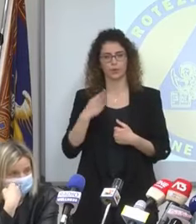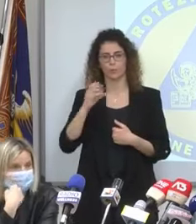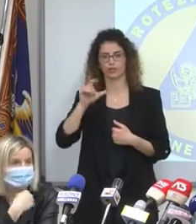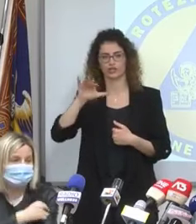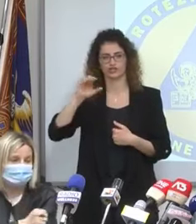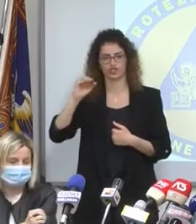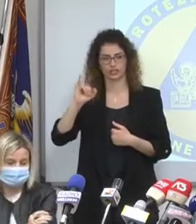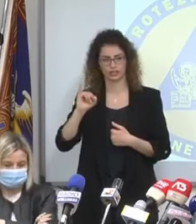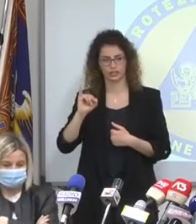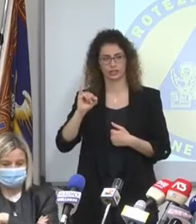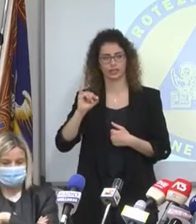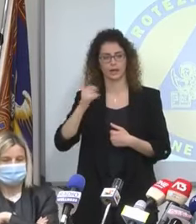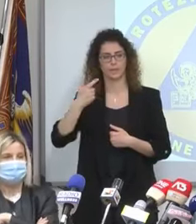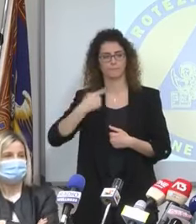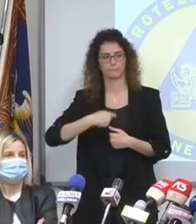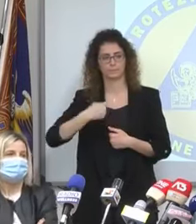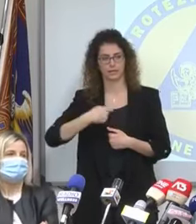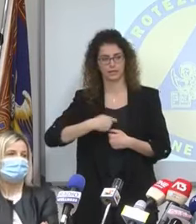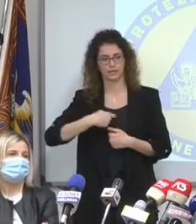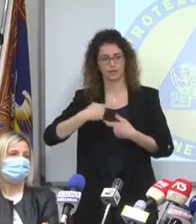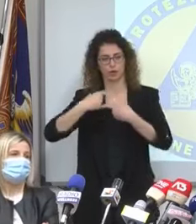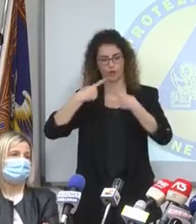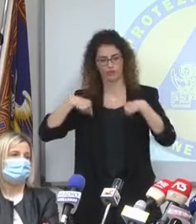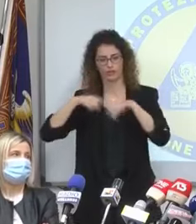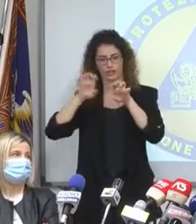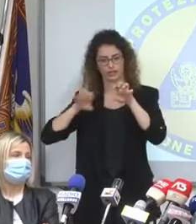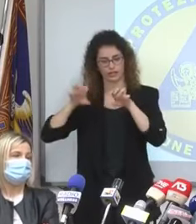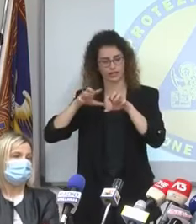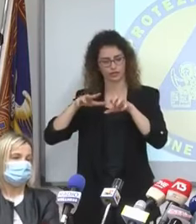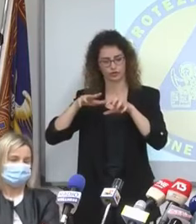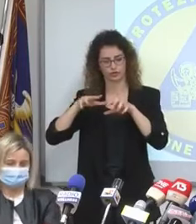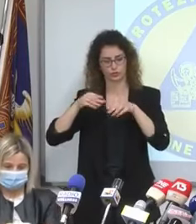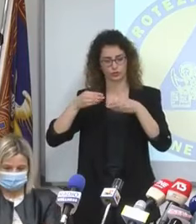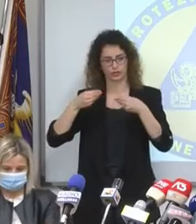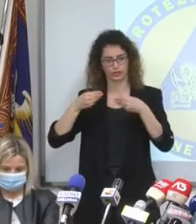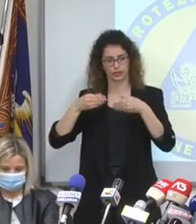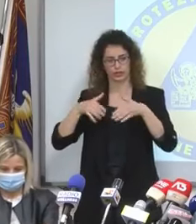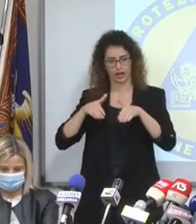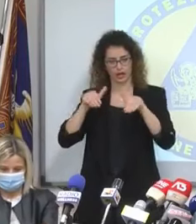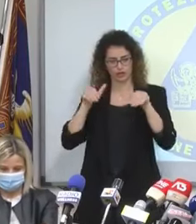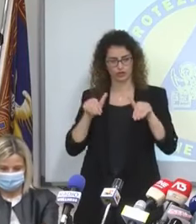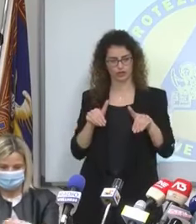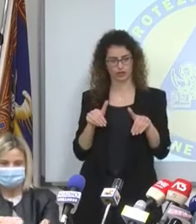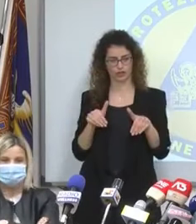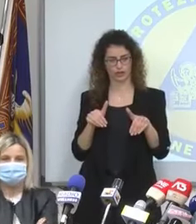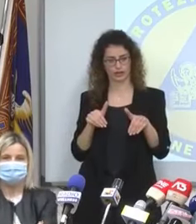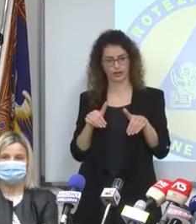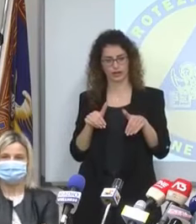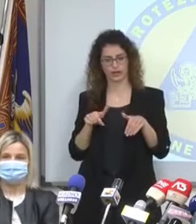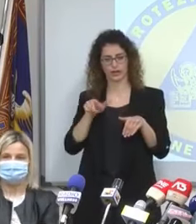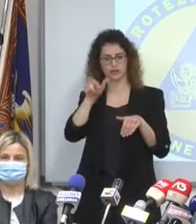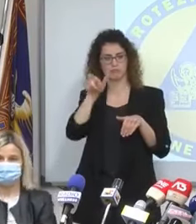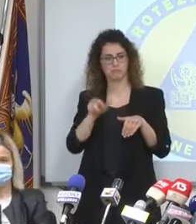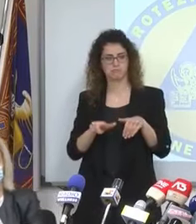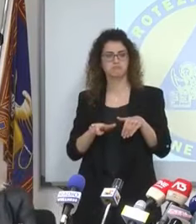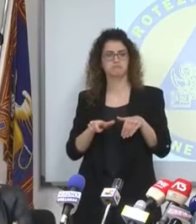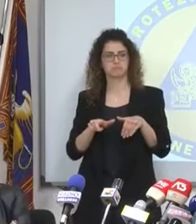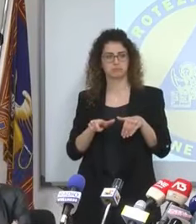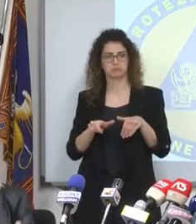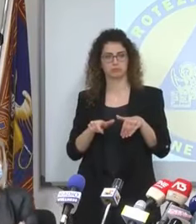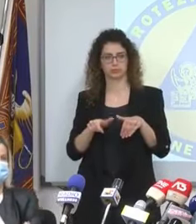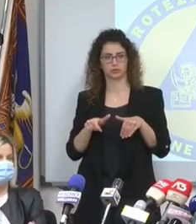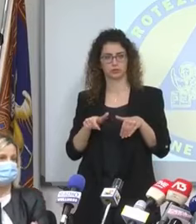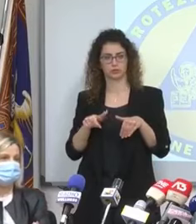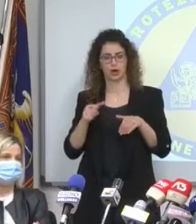Bonaccini lascerà la presidenza della conferenza delle regioni e che il favorito a succedergli è il governatore